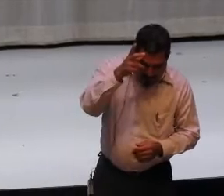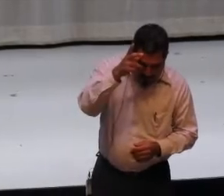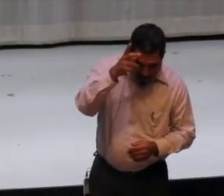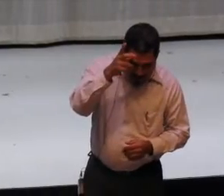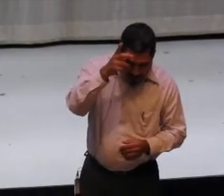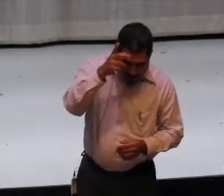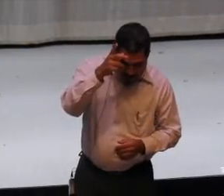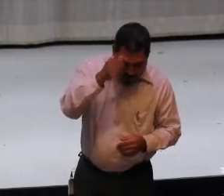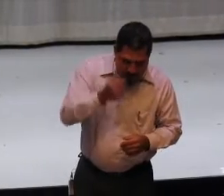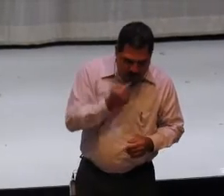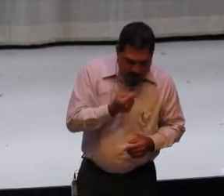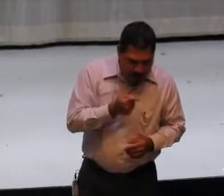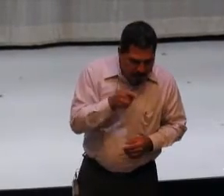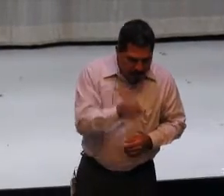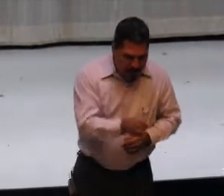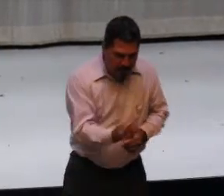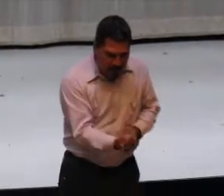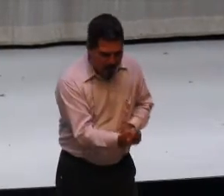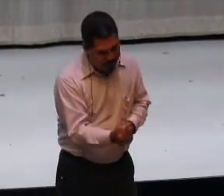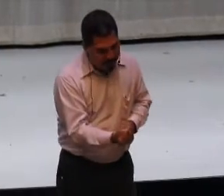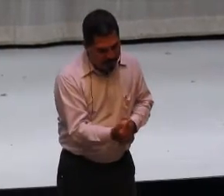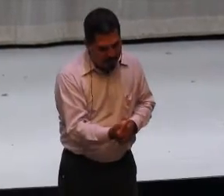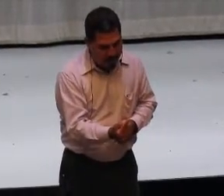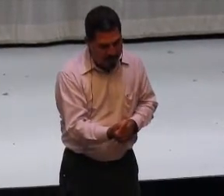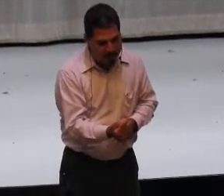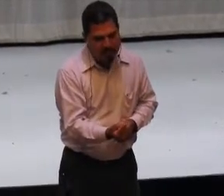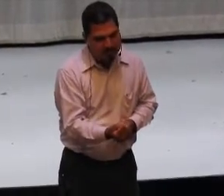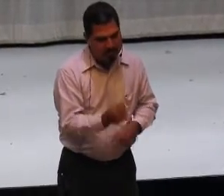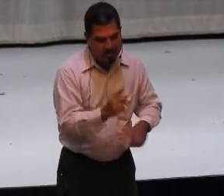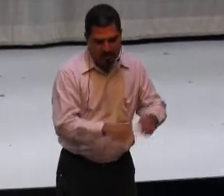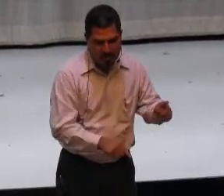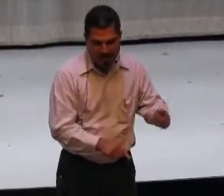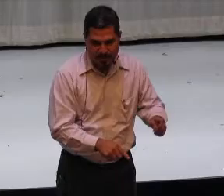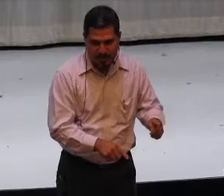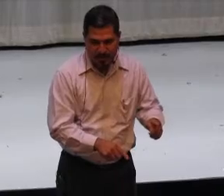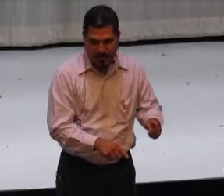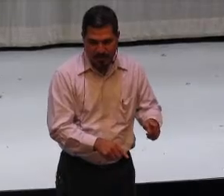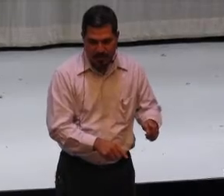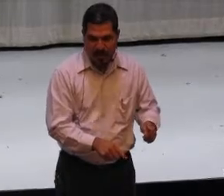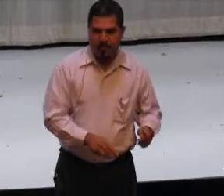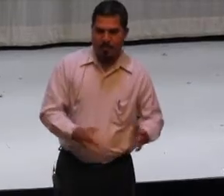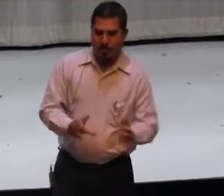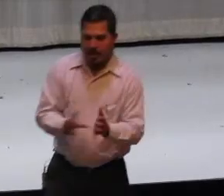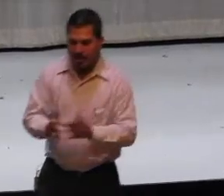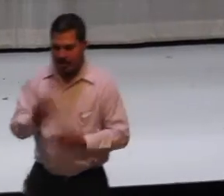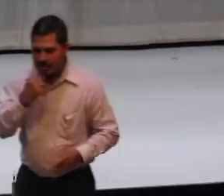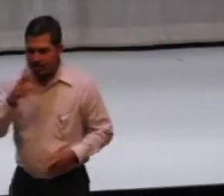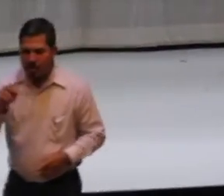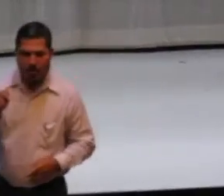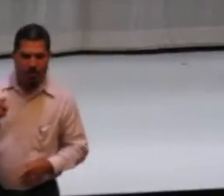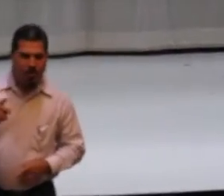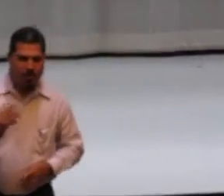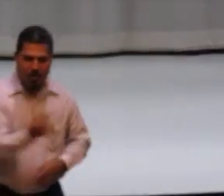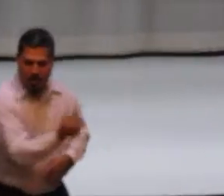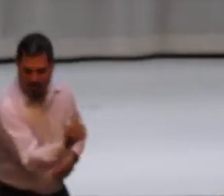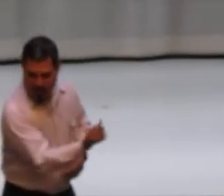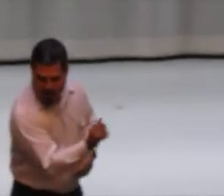Satanás nos dice, ve, estás solito ahí, no puedes. Pero Jesús dice, no, estás